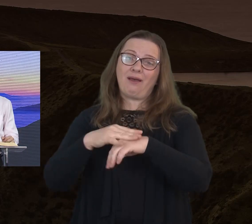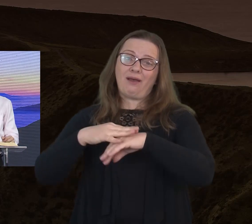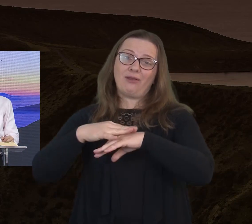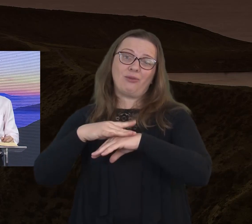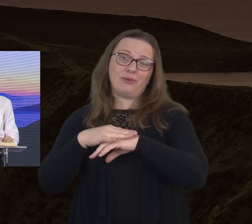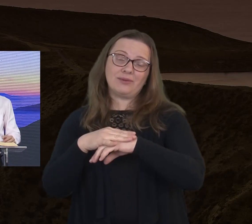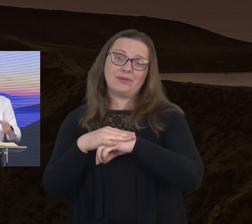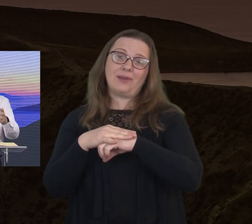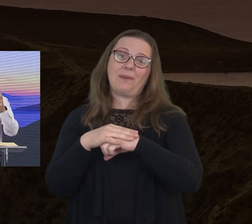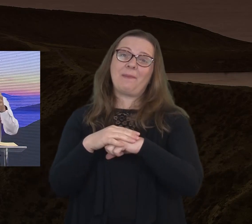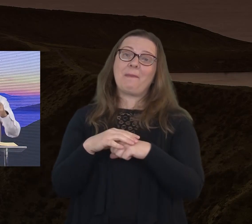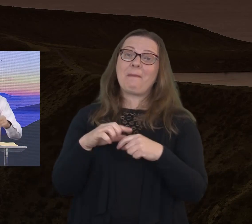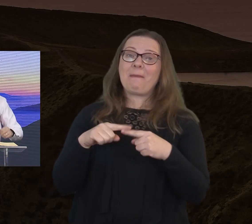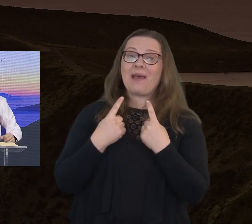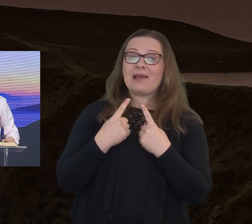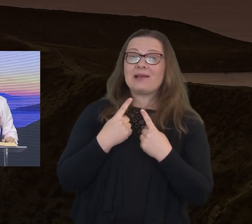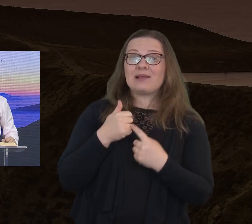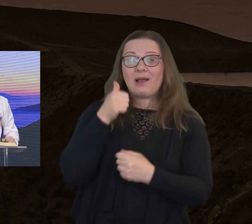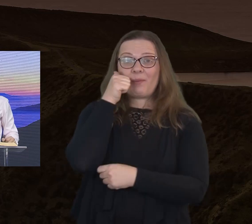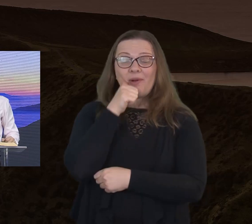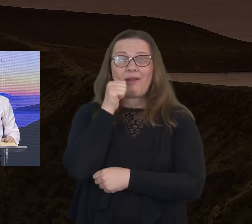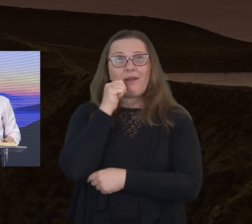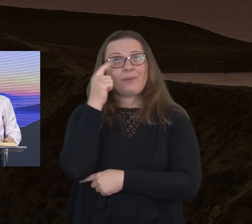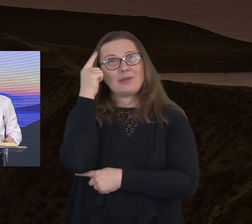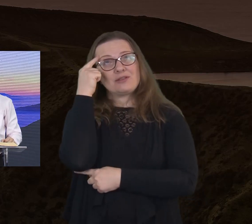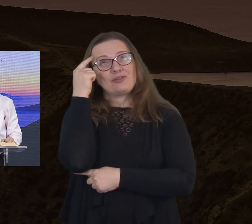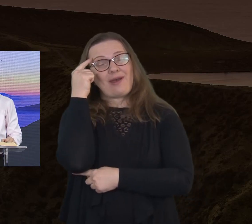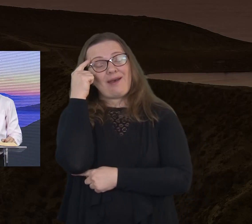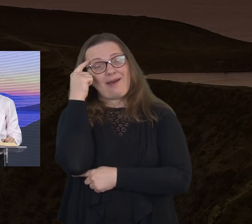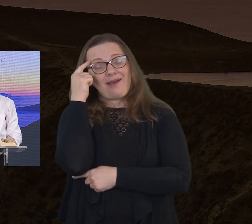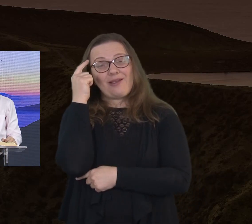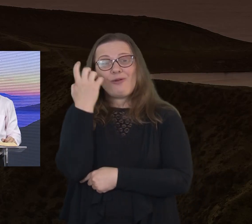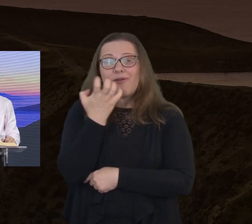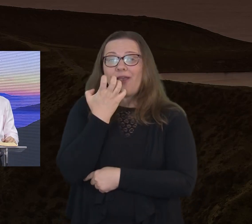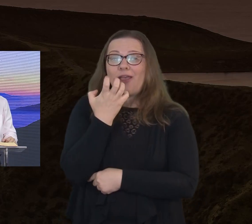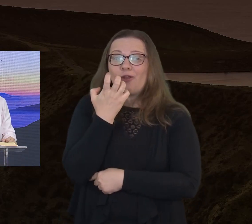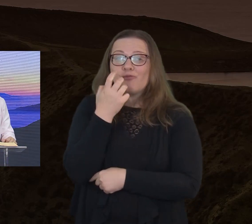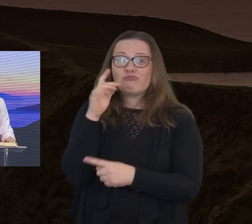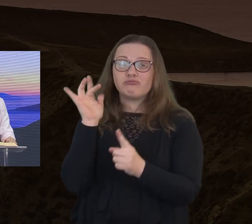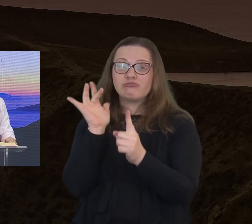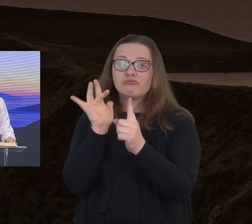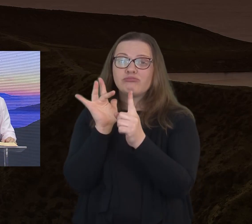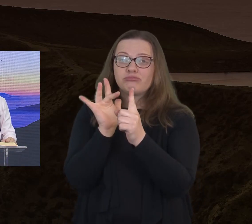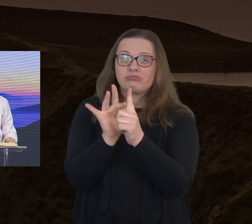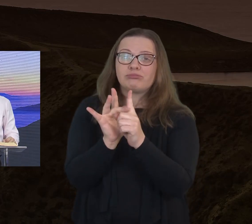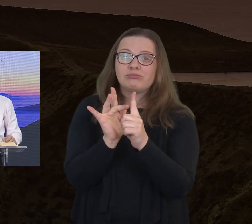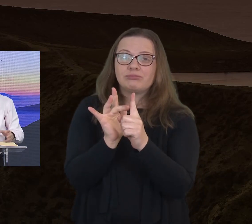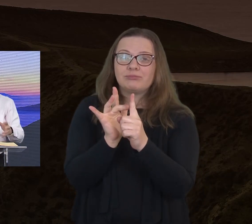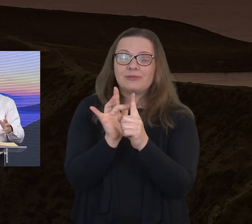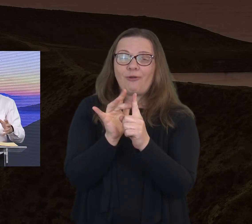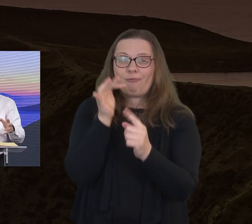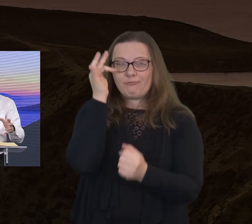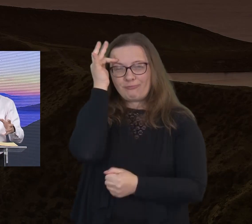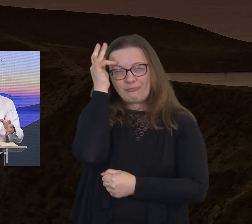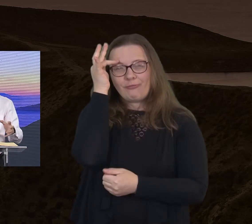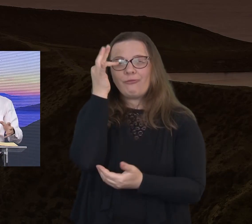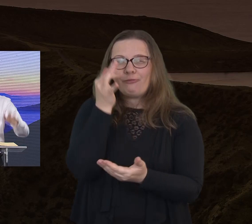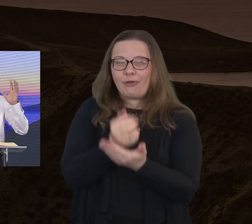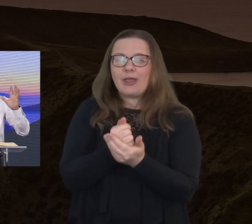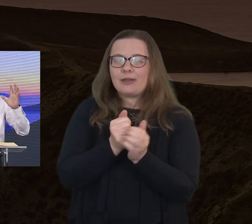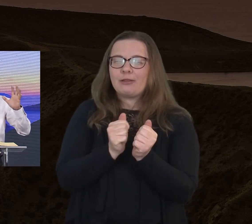de Jesus, quem sabe, né, eu seja curado. Então quando ela tocou com essa fé, né,